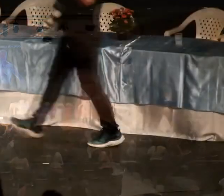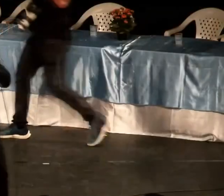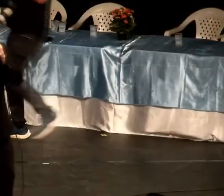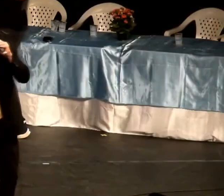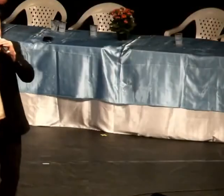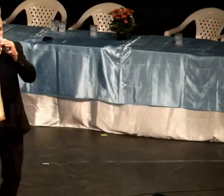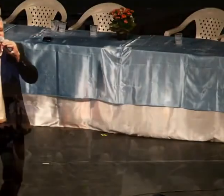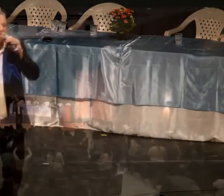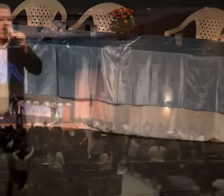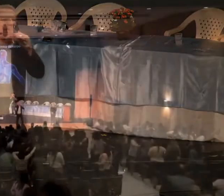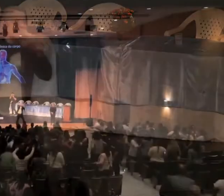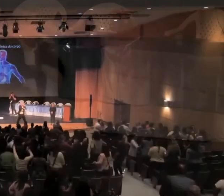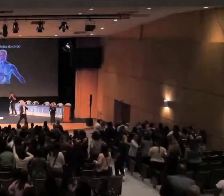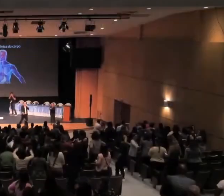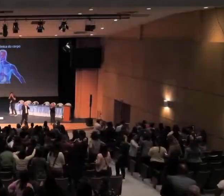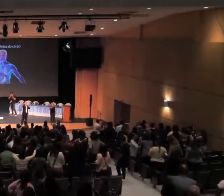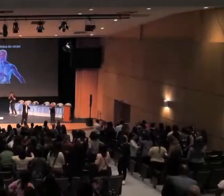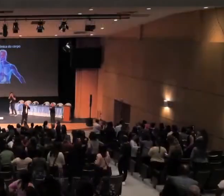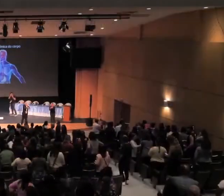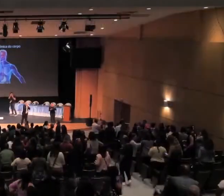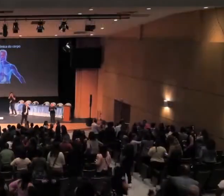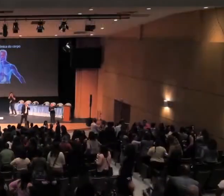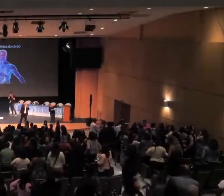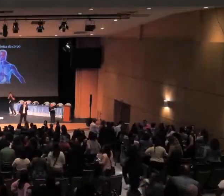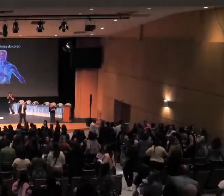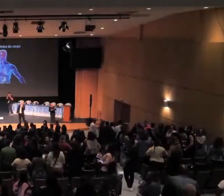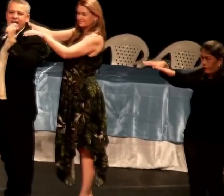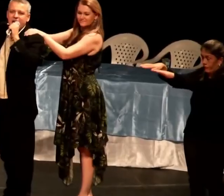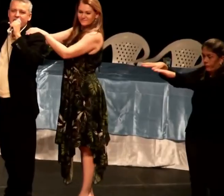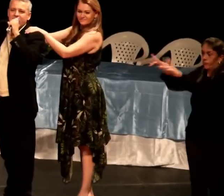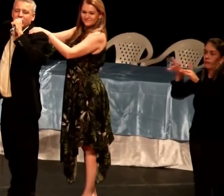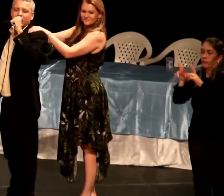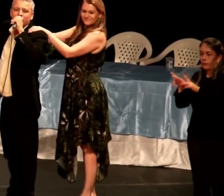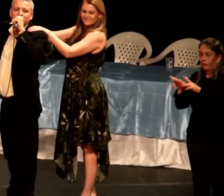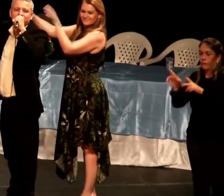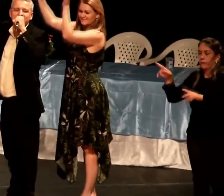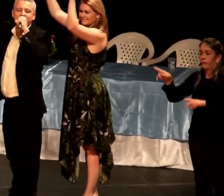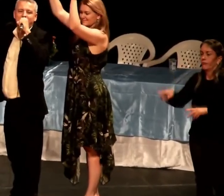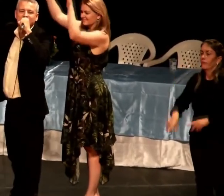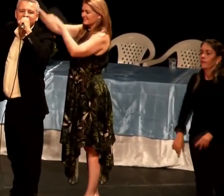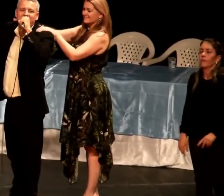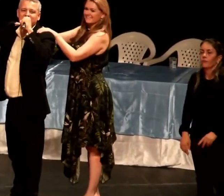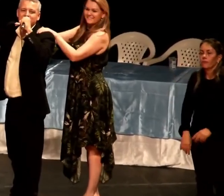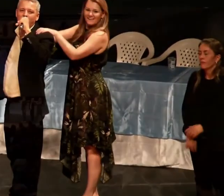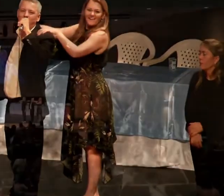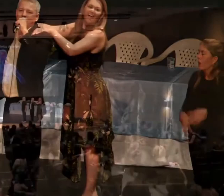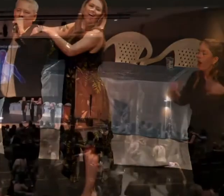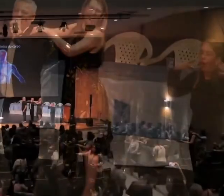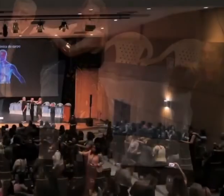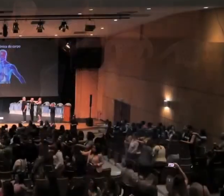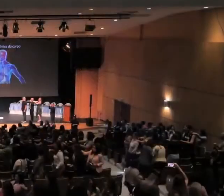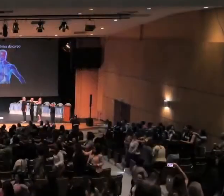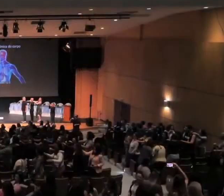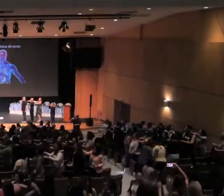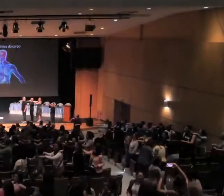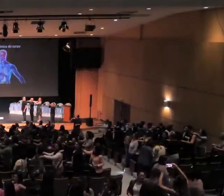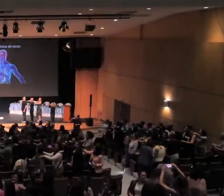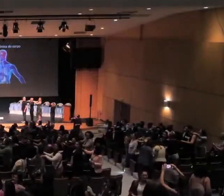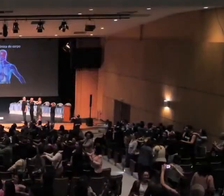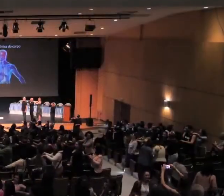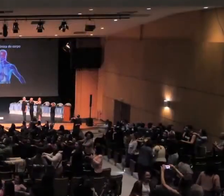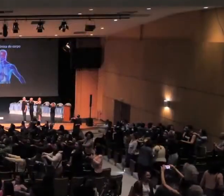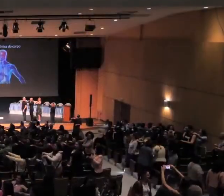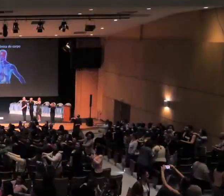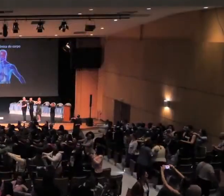Dê um elogio para a pessoa de trás agora. de trás. Nós vamos fazer massagem no ombro do colega. tirar o